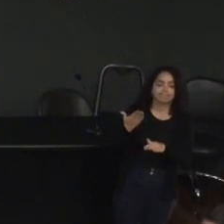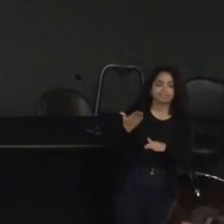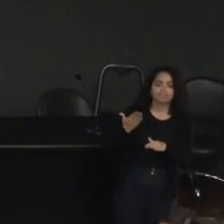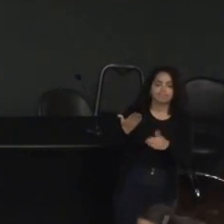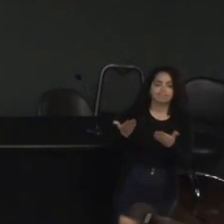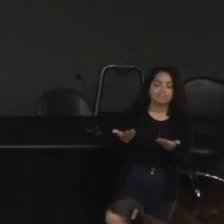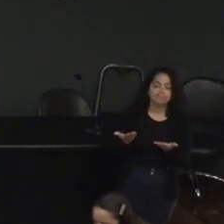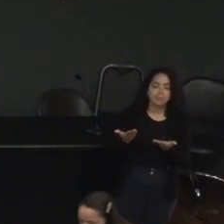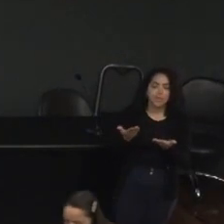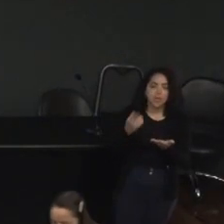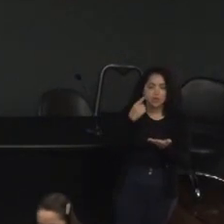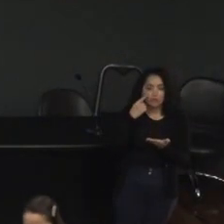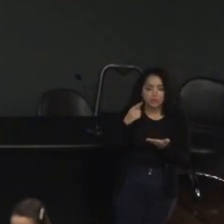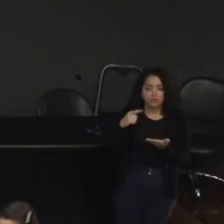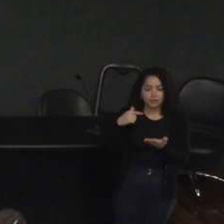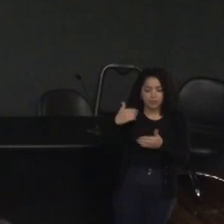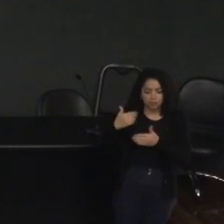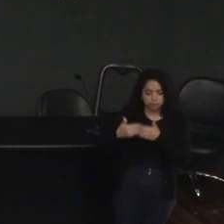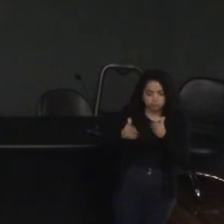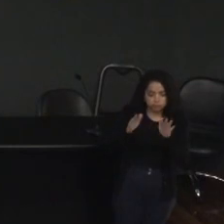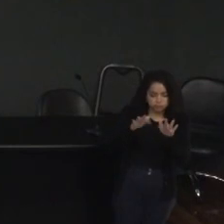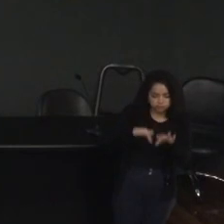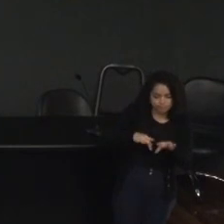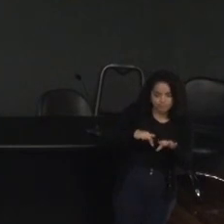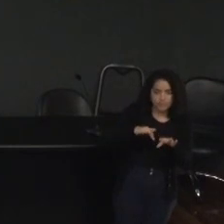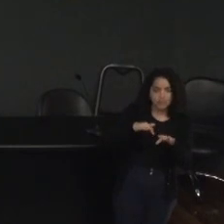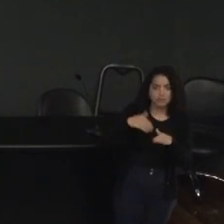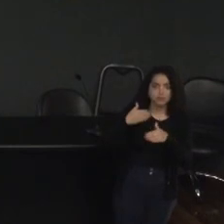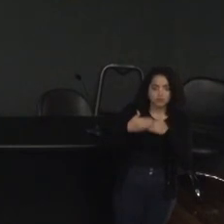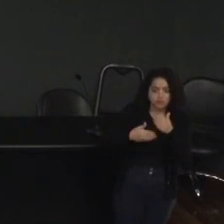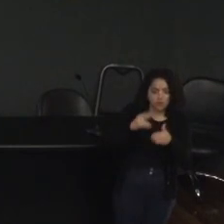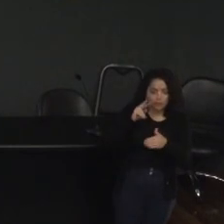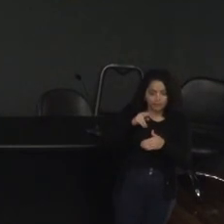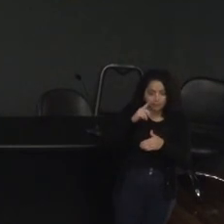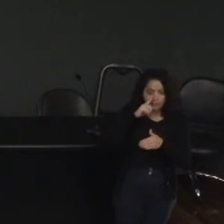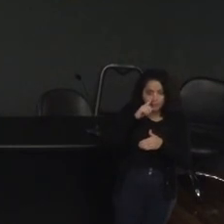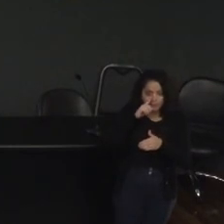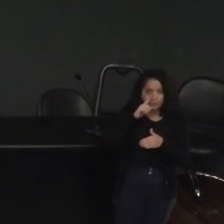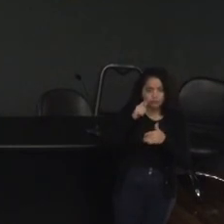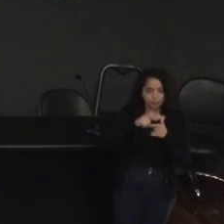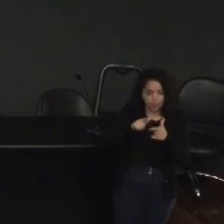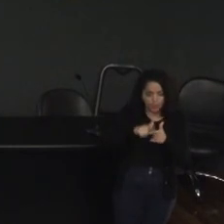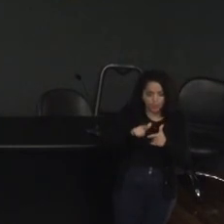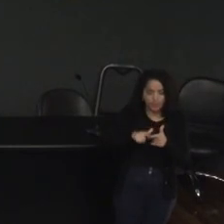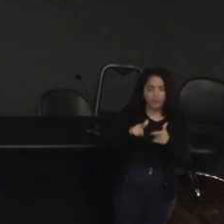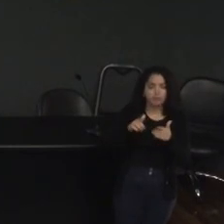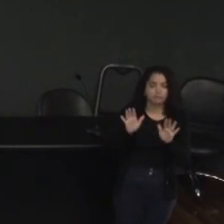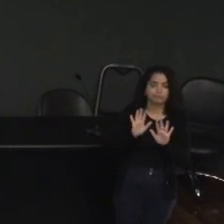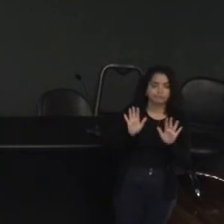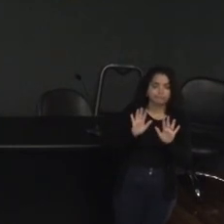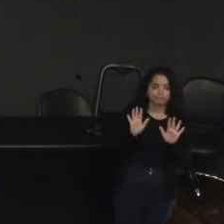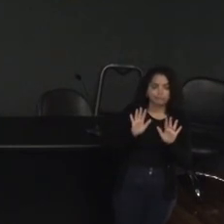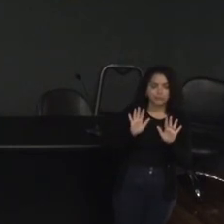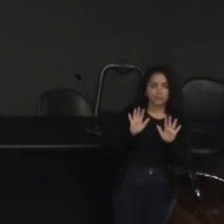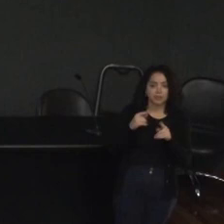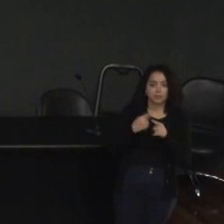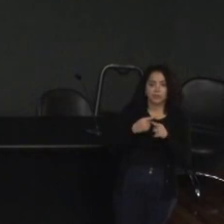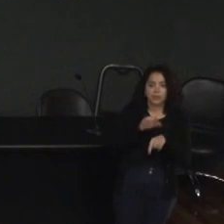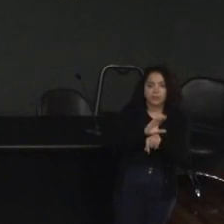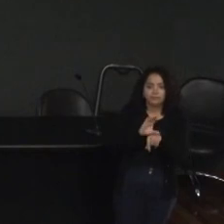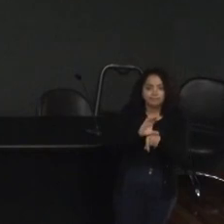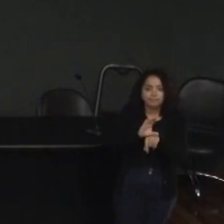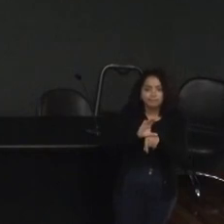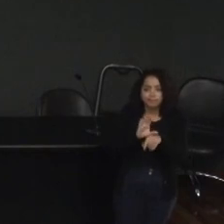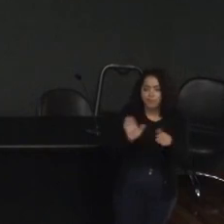eu vou ter que ficar até o final do ano só tratando risco né a Gláucia vai pensar pelo amor de Deus porque que a gente fez esse curso a